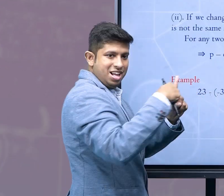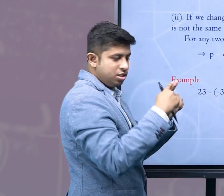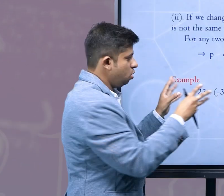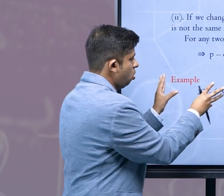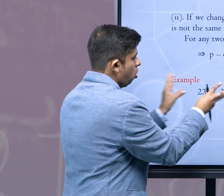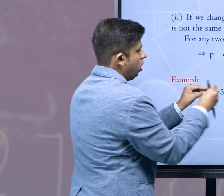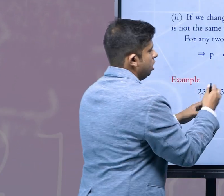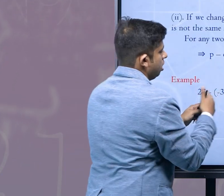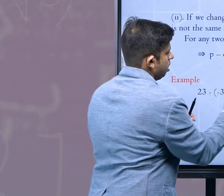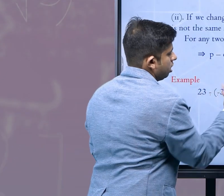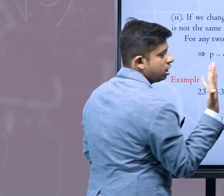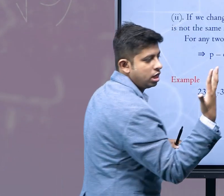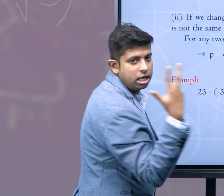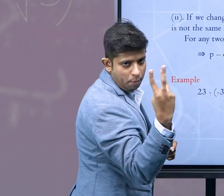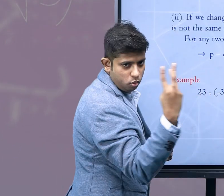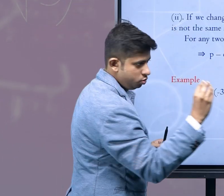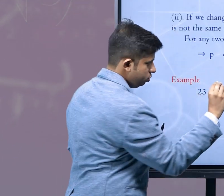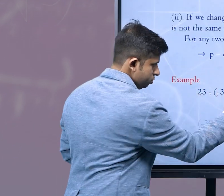in brackets is equals to 53.